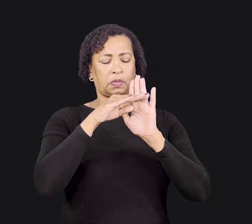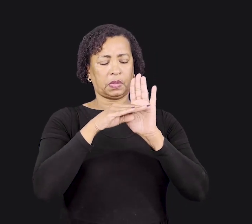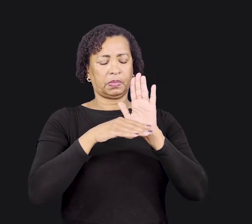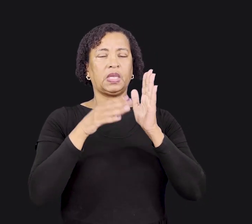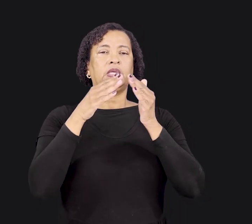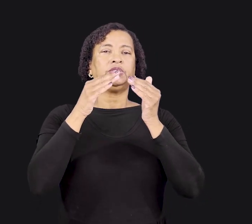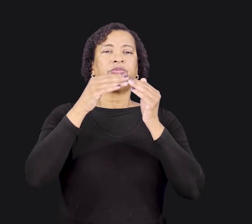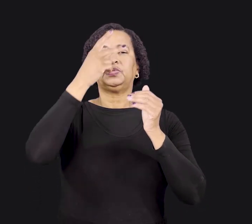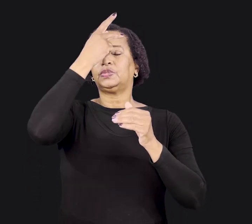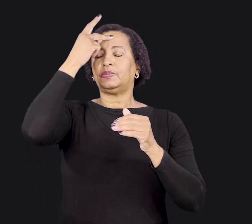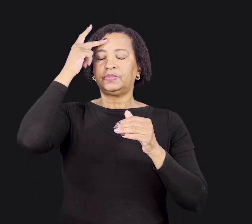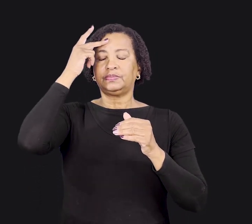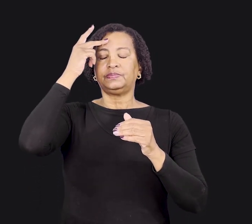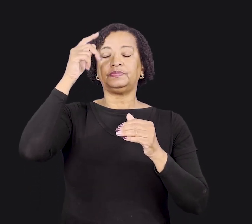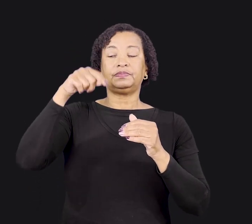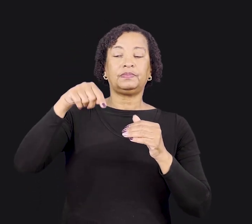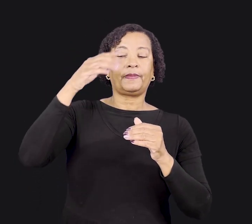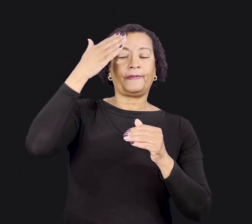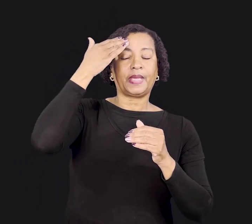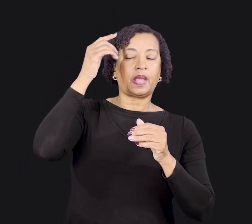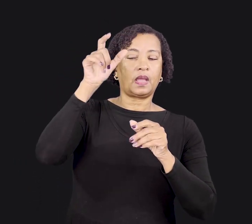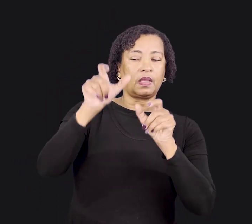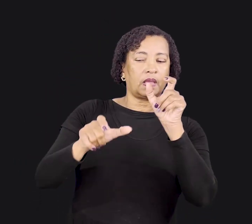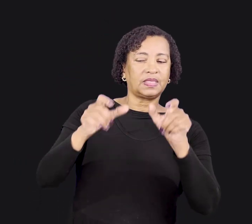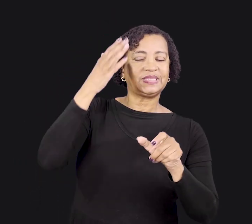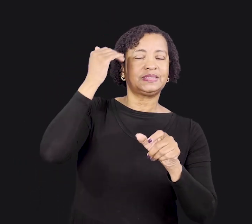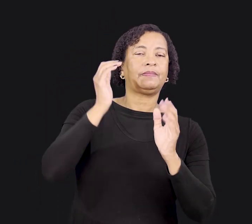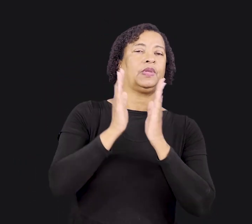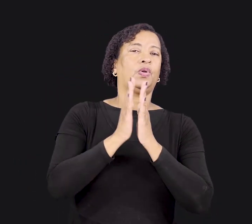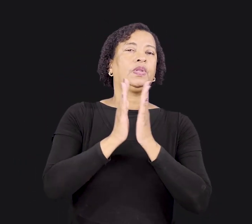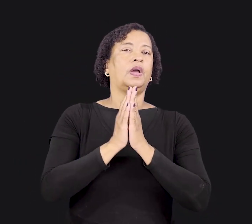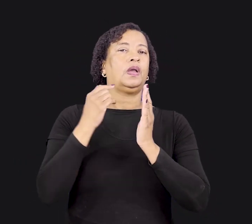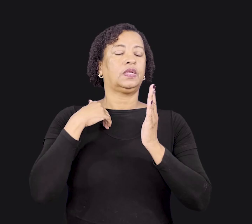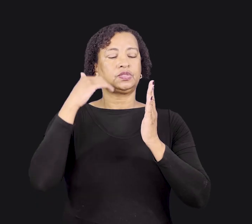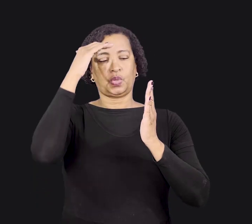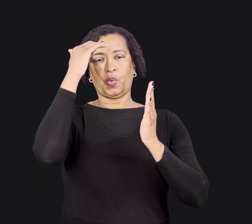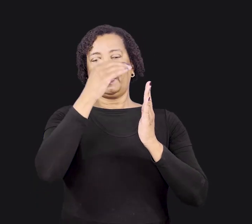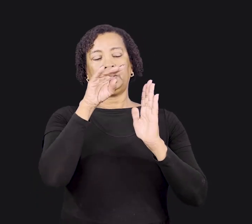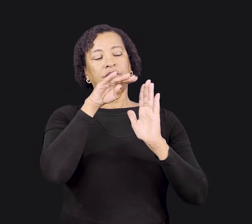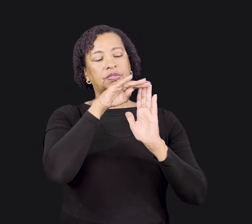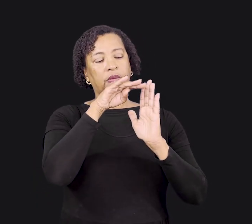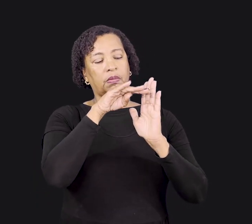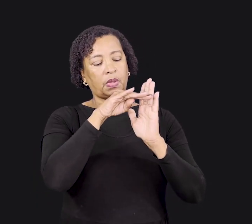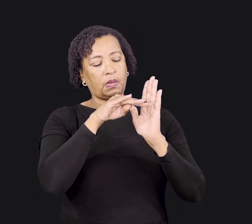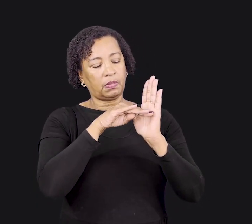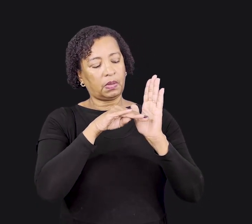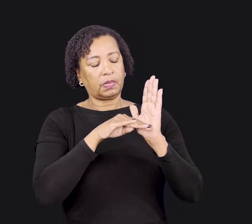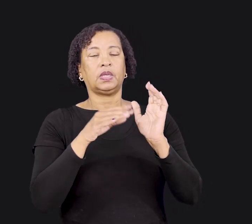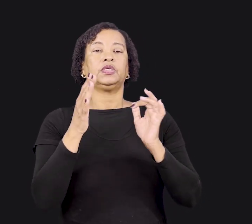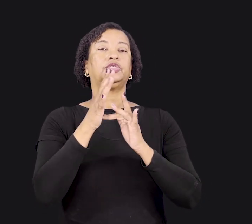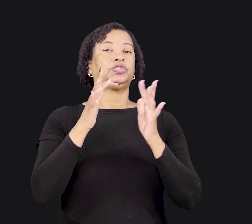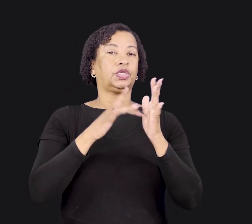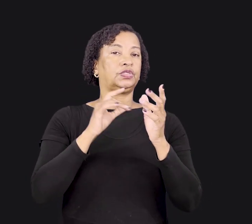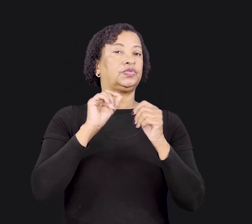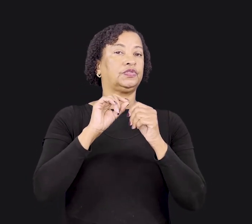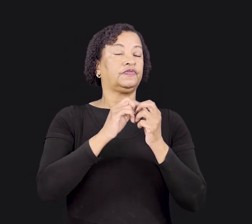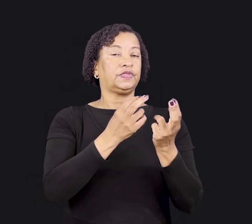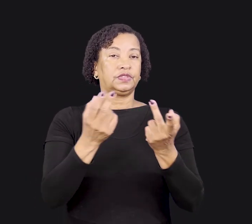de oração para que as pessoas soubessem o que orar. Bastava seguir aquela lista e pronto. Jesus também fez uma coisa parecida. Você